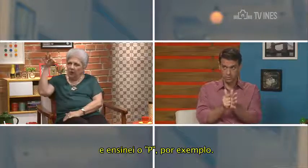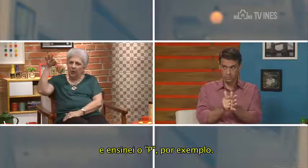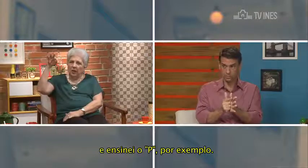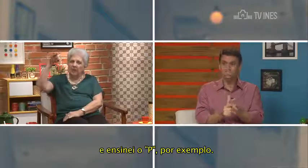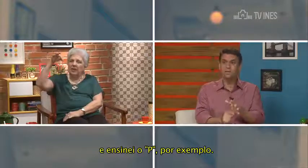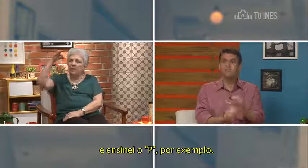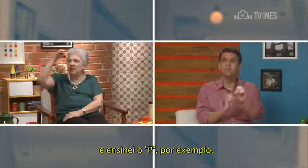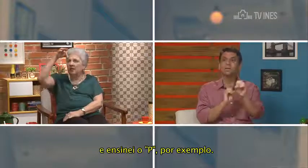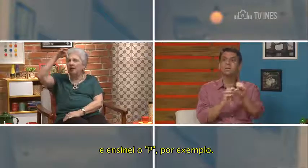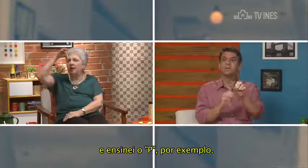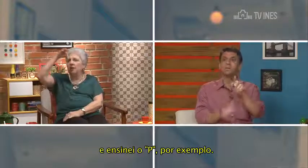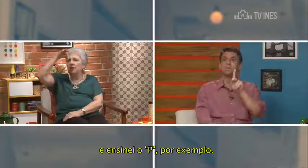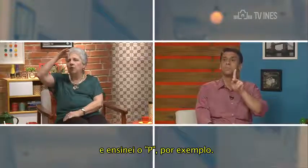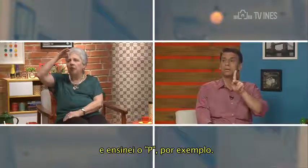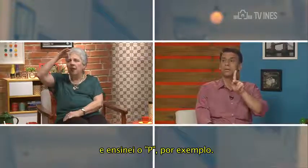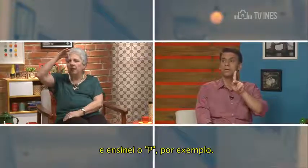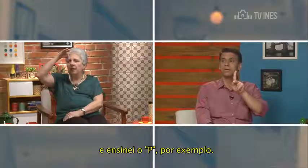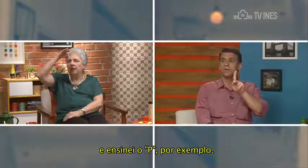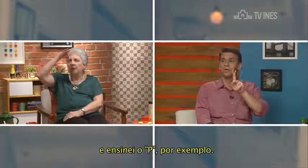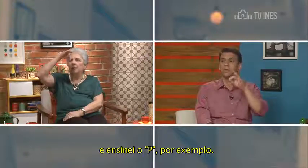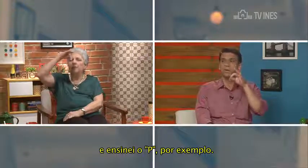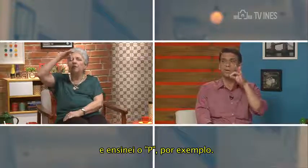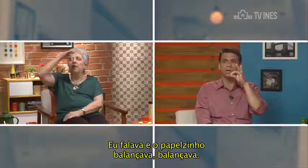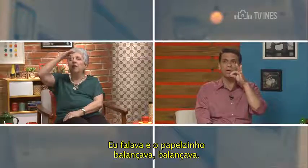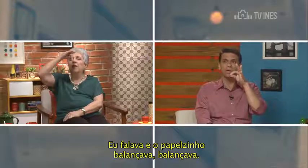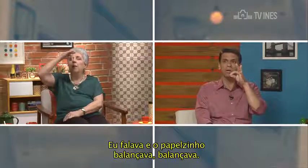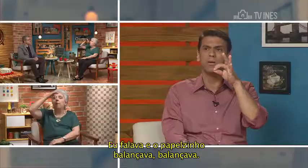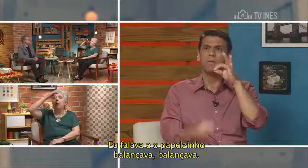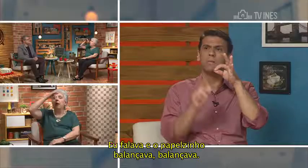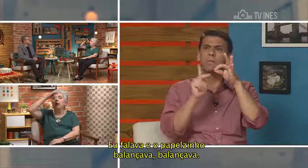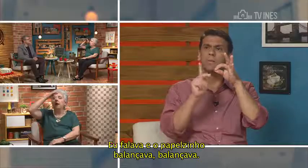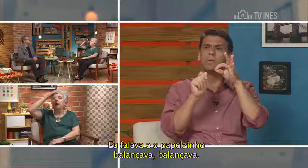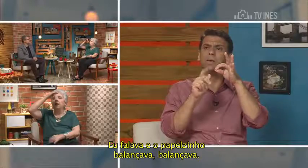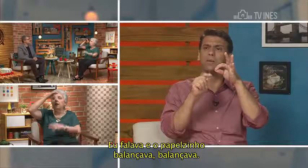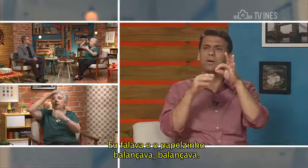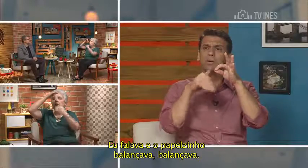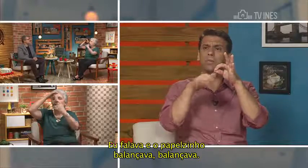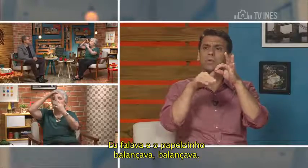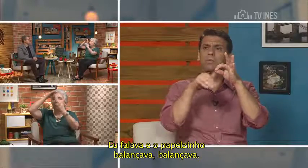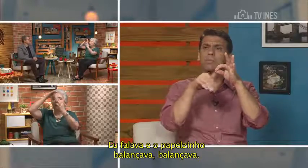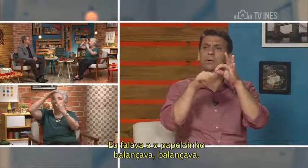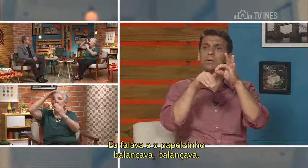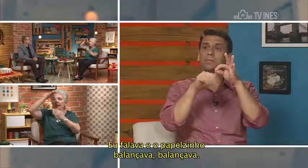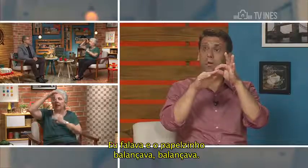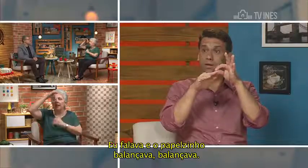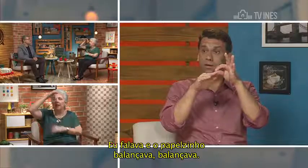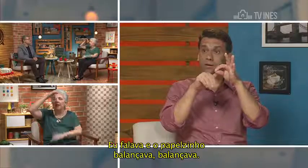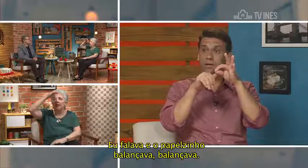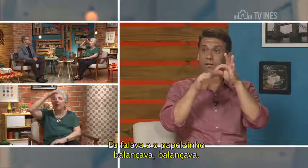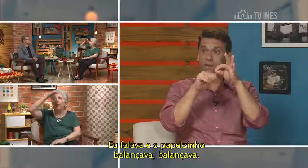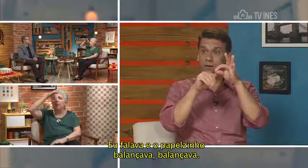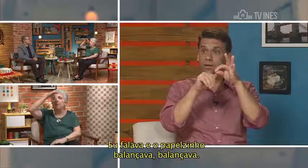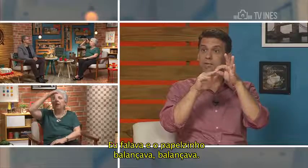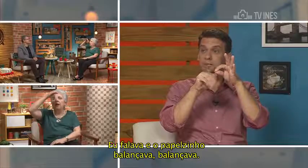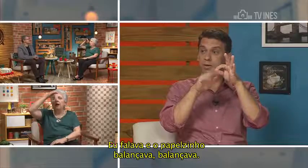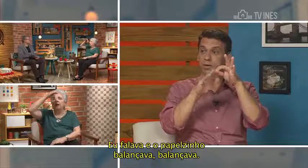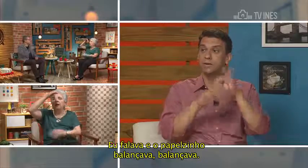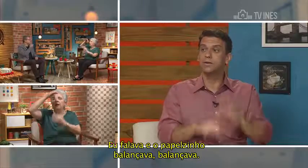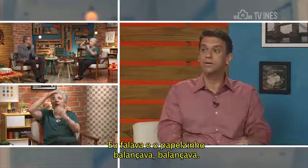E ensinei O P Por exemplo Eu falava E o papelzinho Balançava